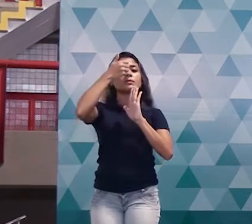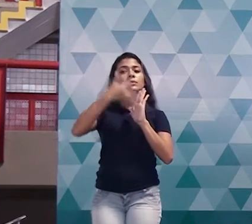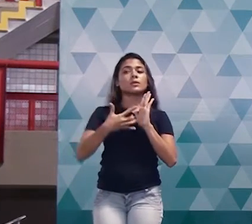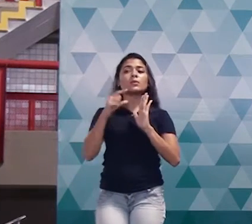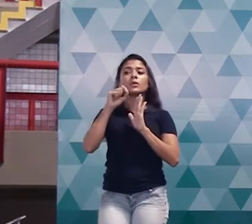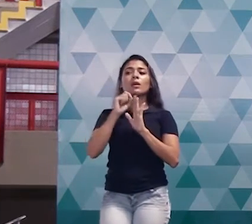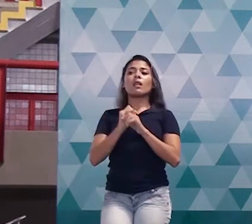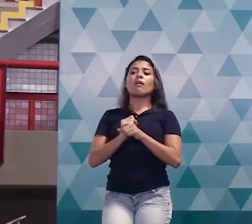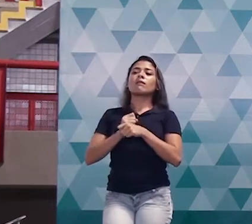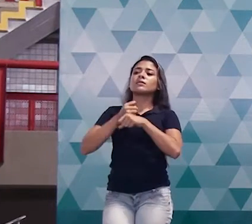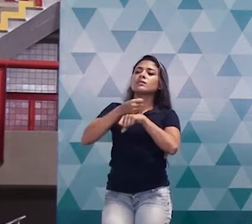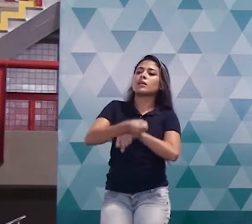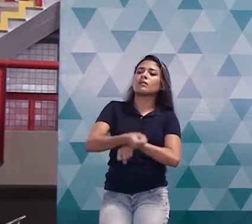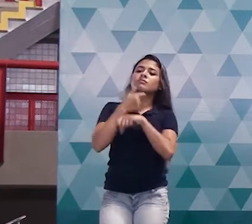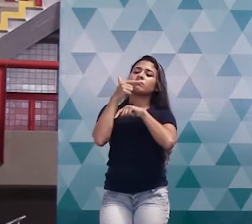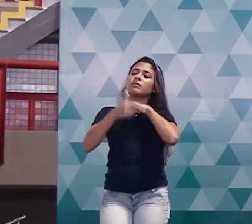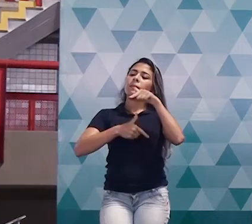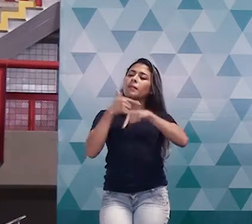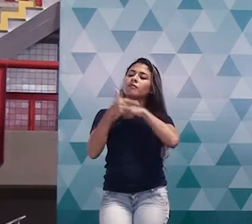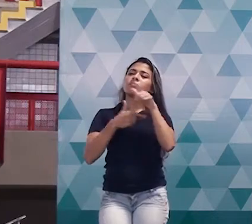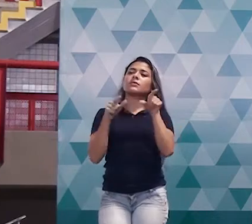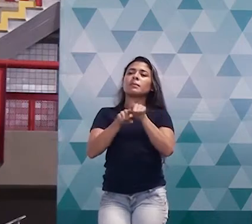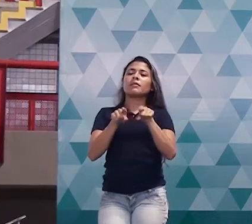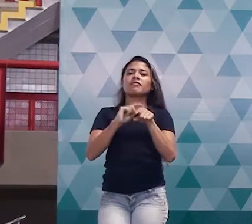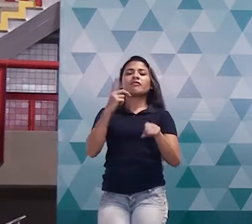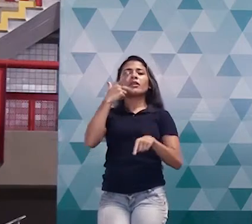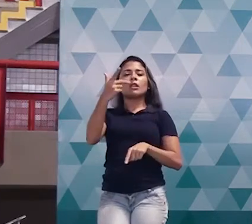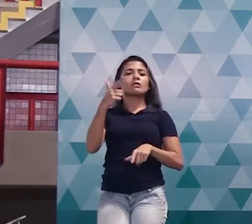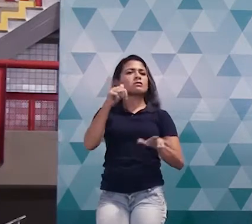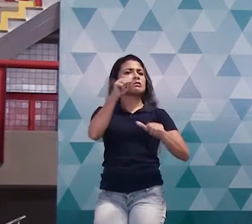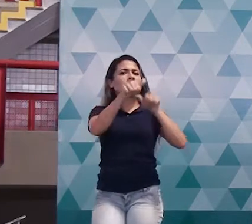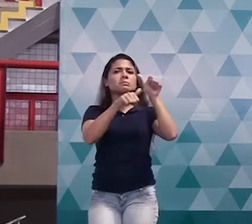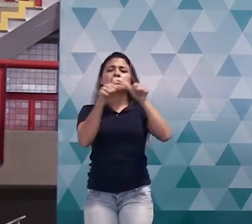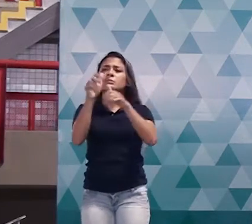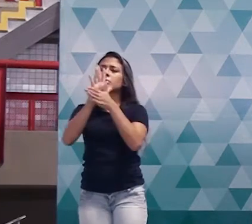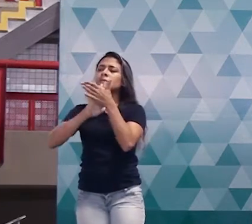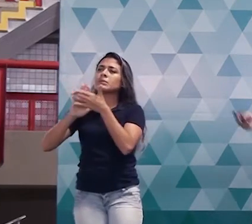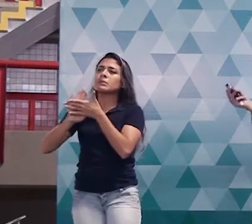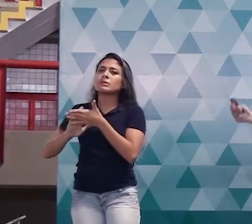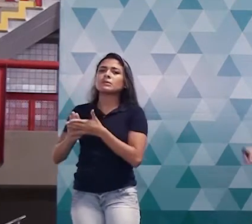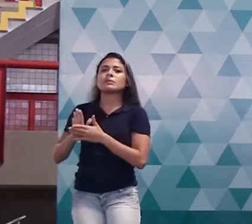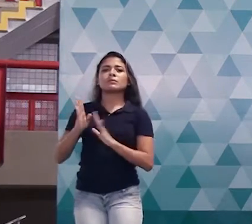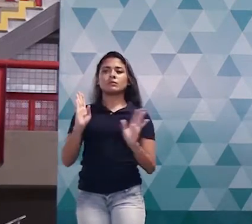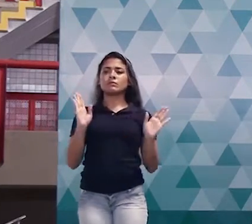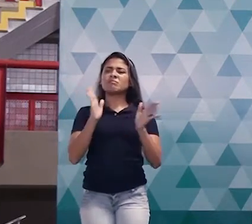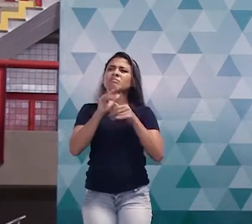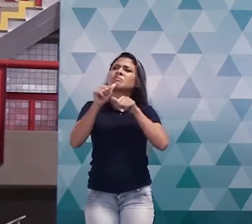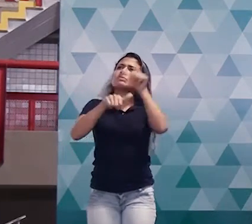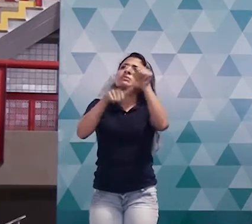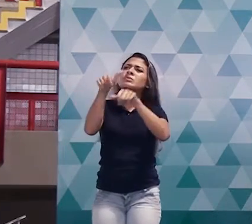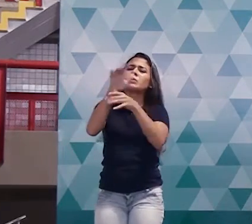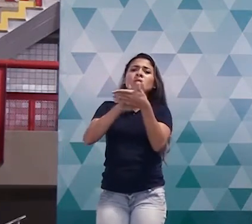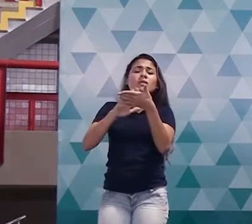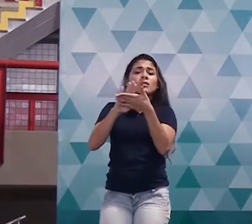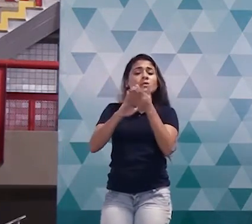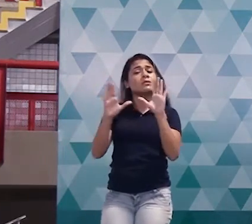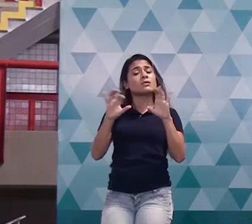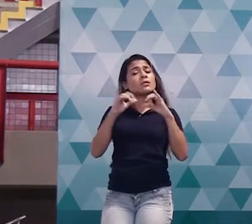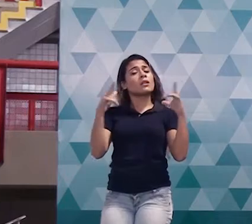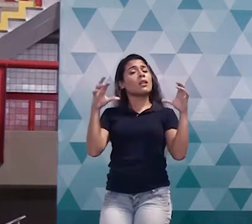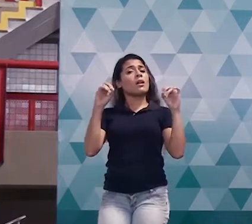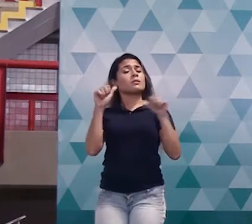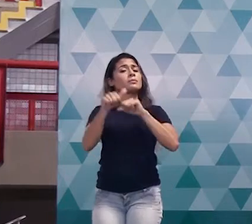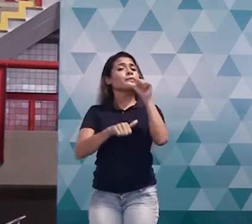trabalhando, né? E dizendo que nada mudou, né, da passagem da colônia para o império. É lógico que nada mudou, cara. Por que